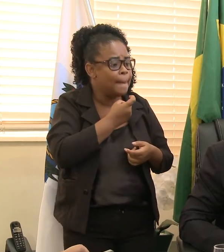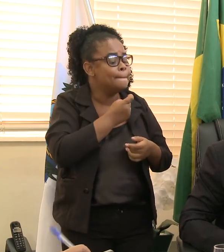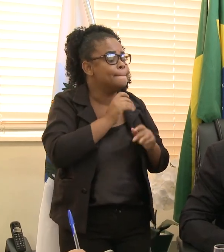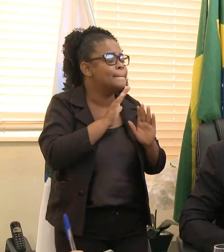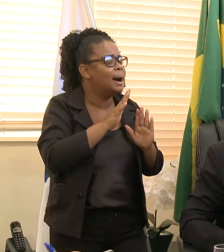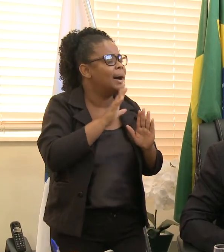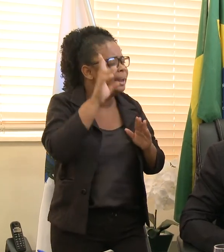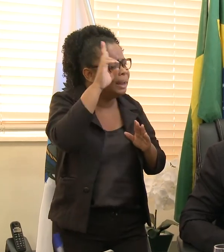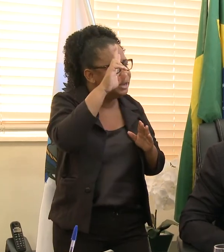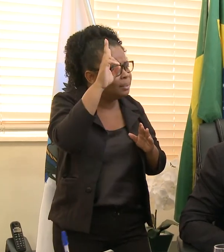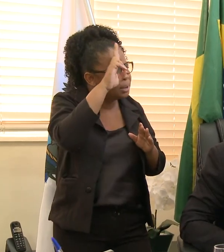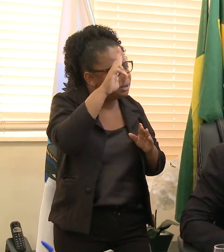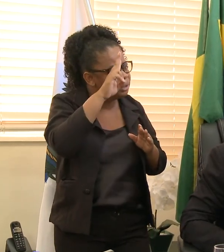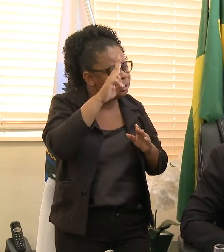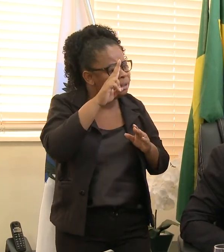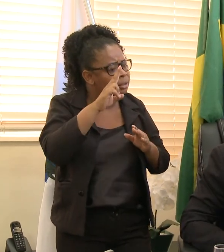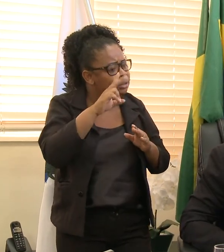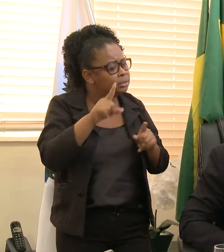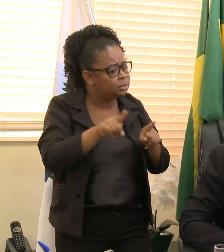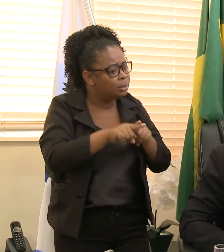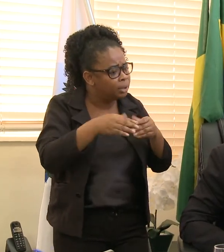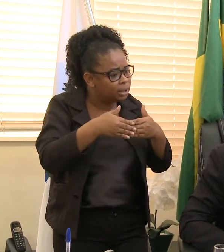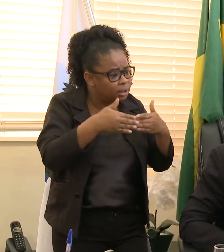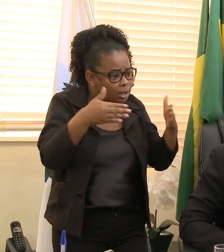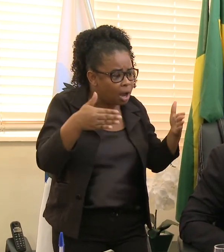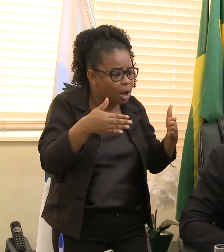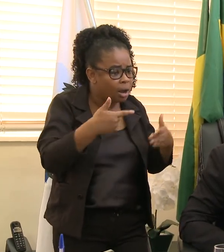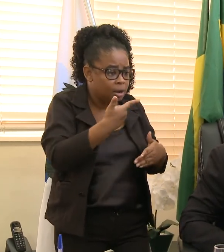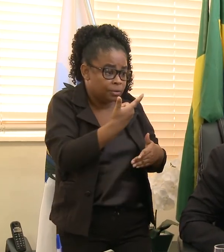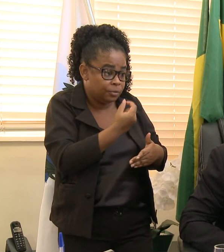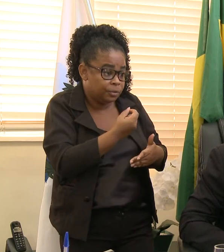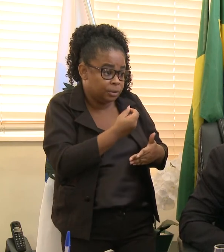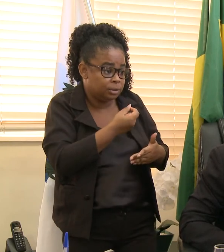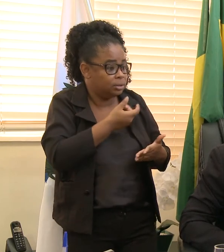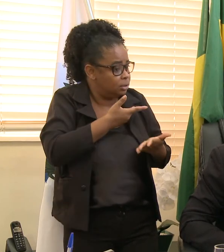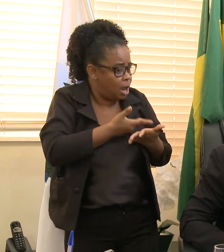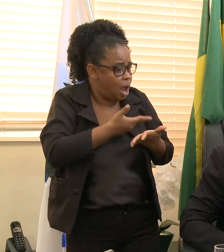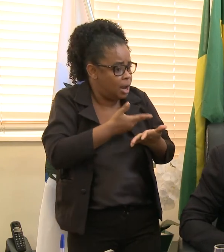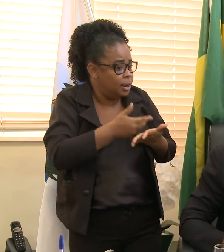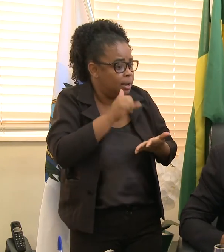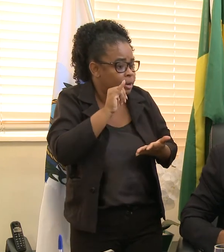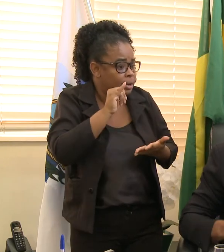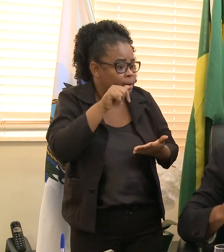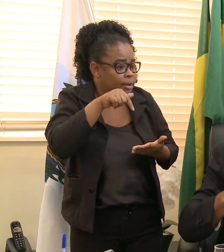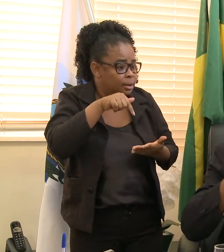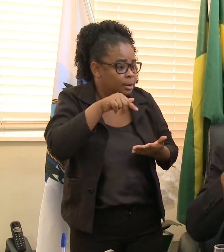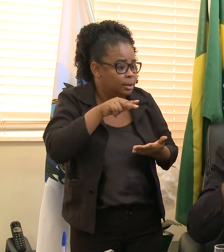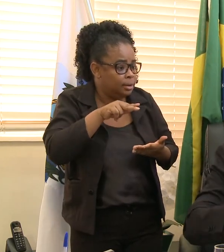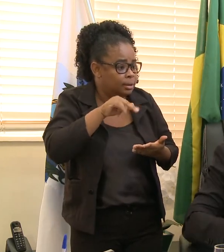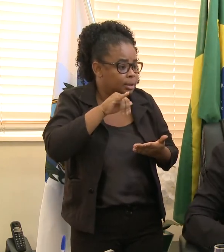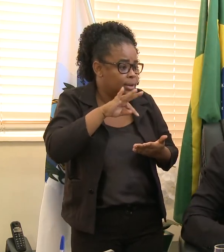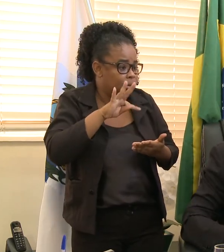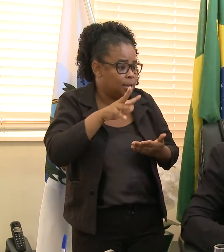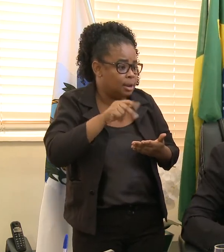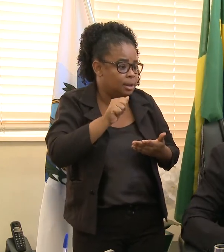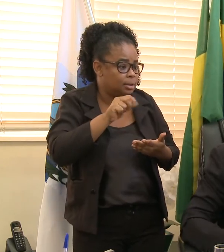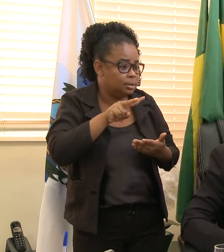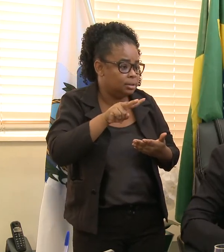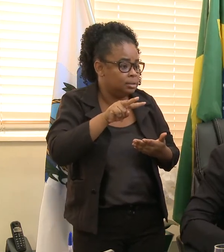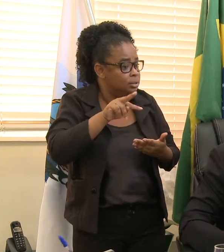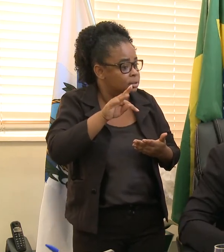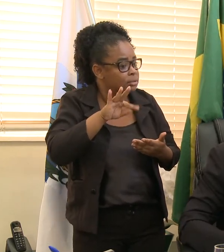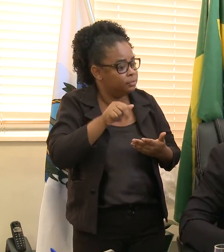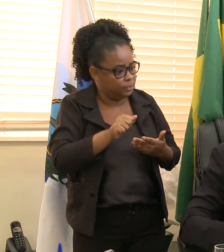lembrando aqui que foram inaugurados 20 leitos no Parque Equitativa, no Posto de Saúde de Equitativa. Ou seja, cada dia o prefeito